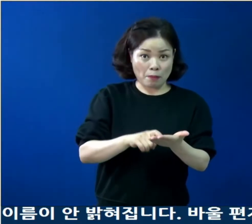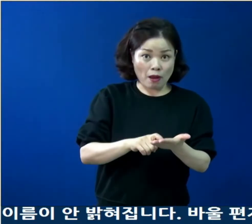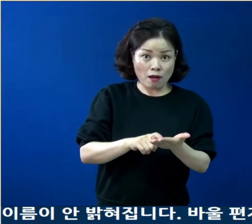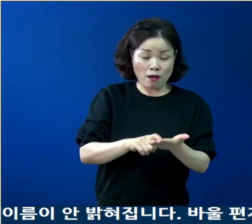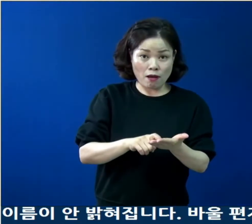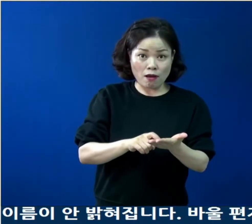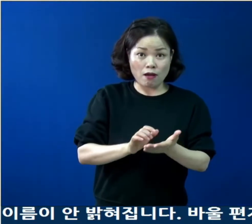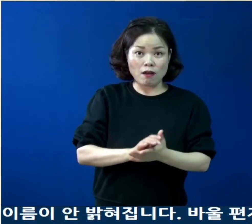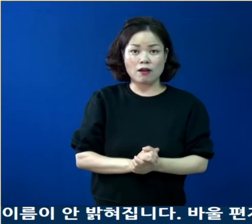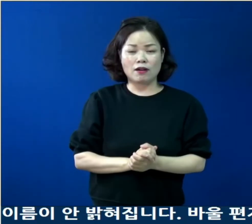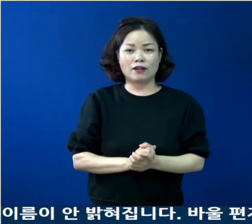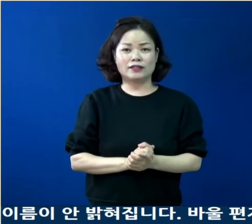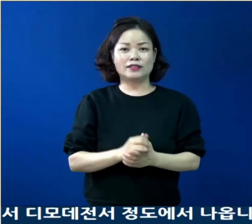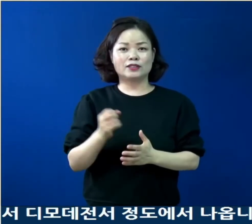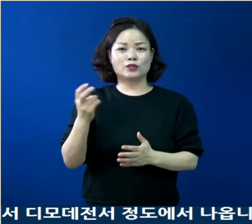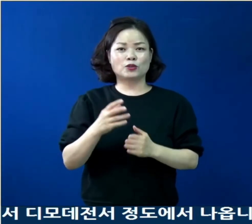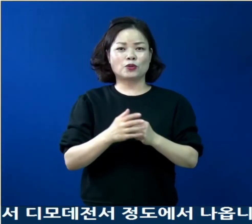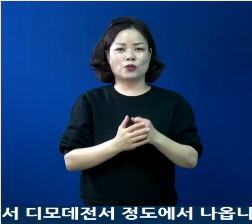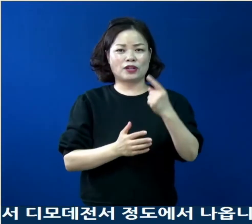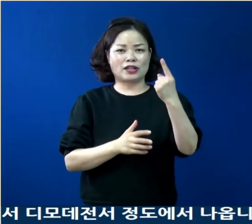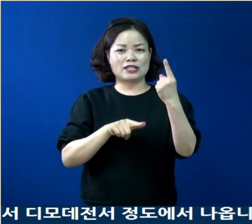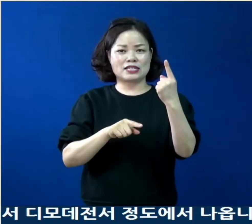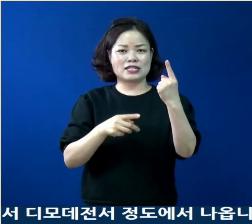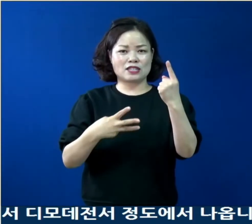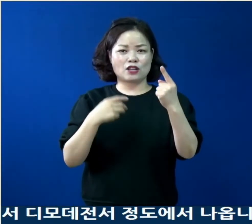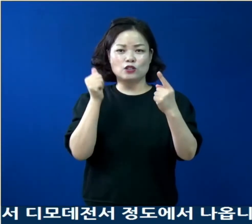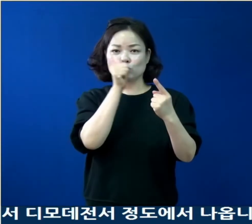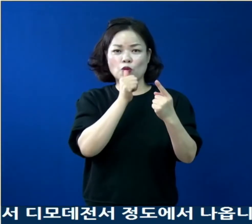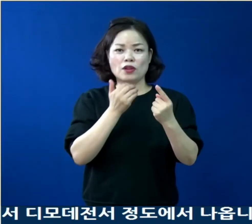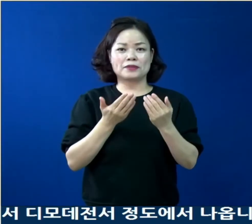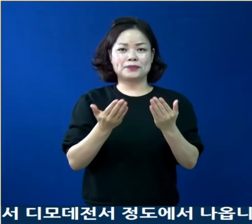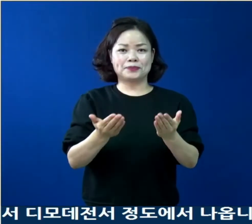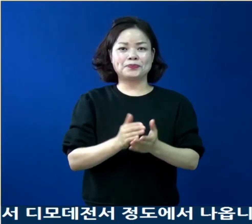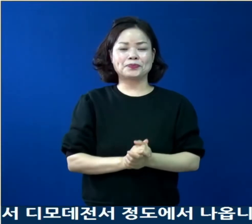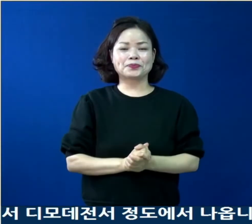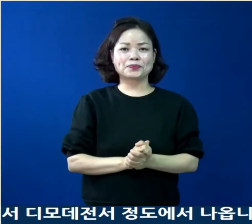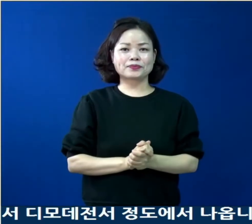되는 겁니다. 또 한 절을 소개해드리고 싶은데,